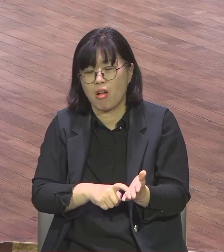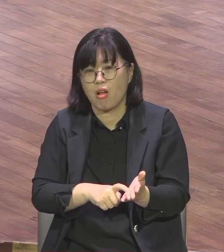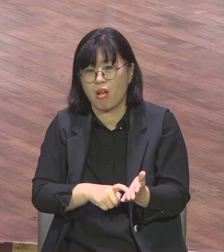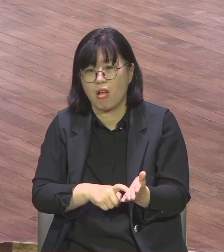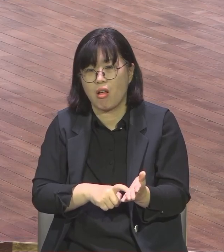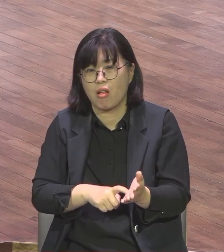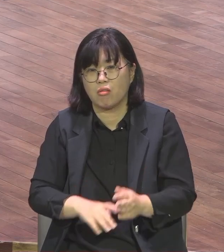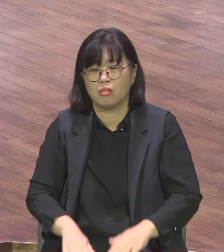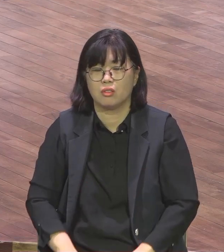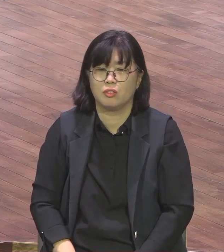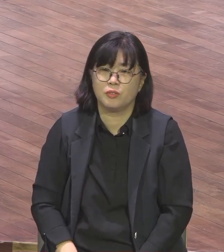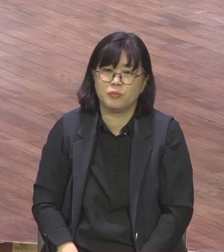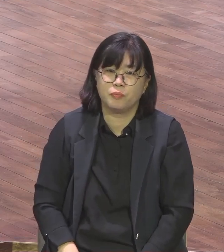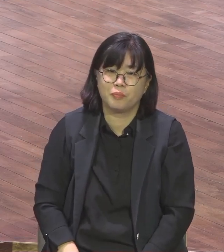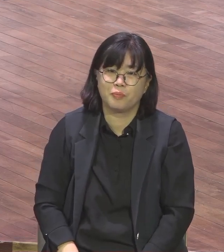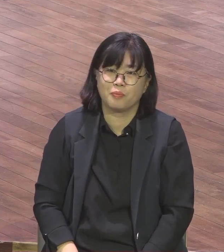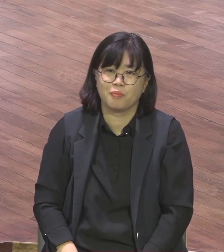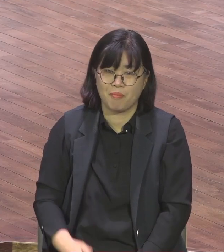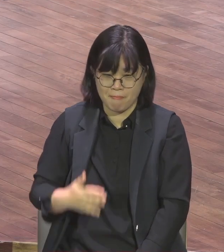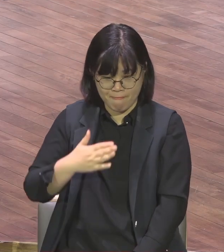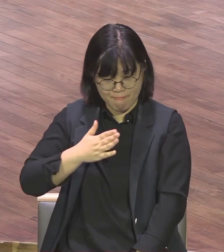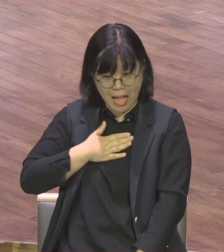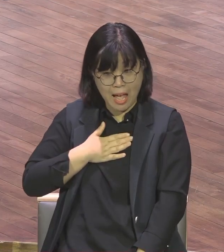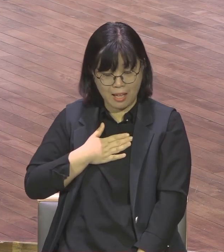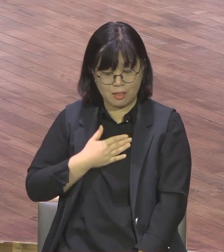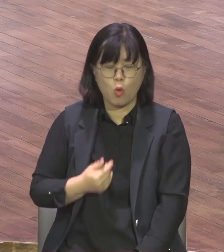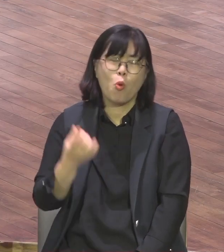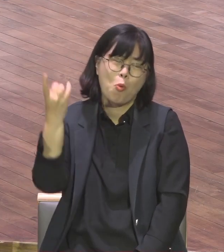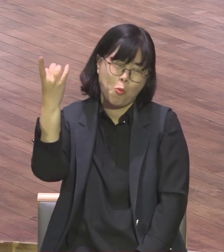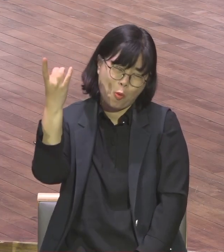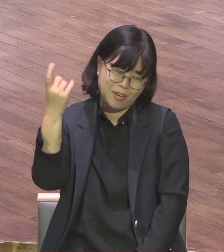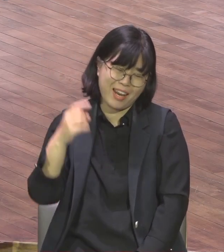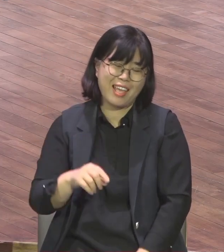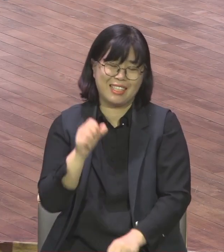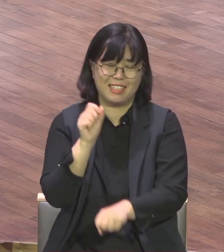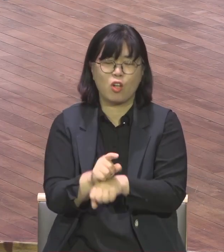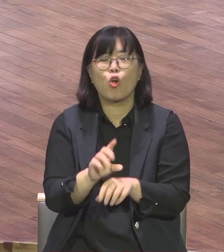좀 강하게 합니다. 사단이 발도 못 디디도록